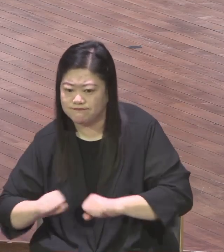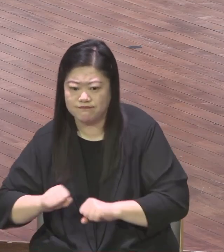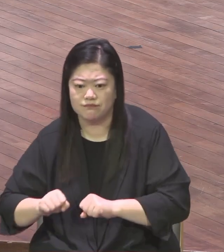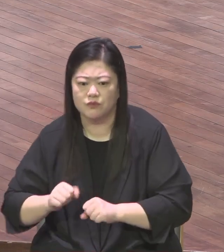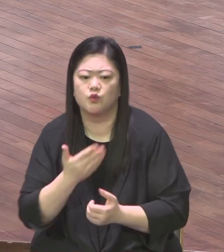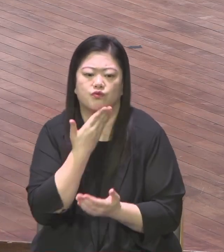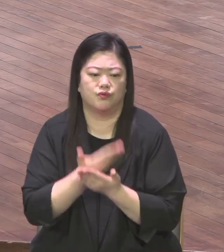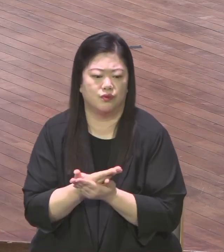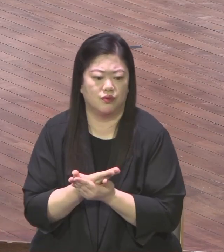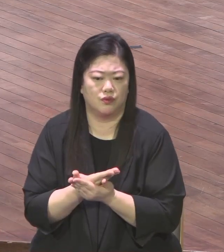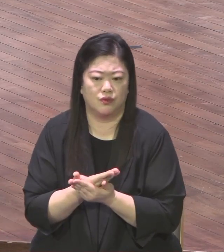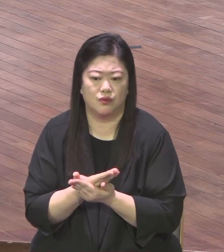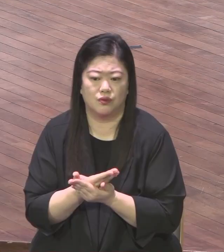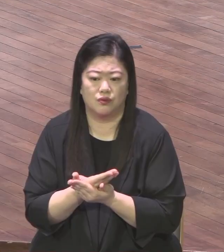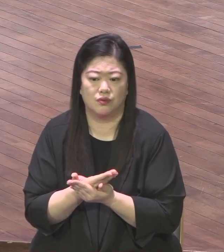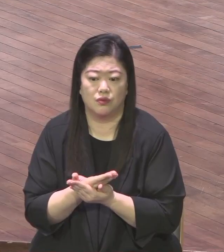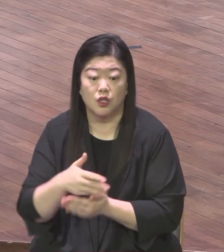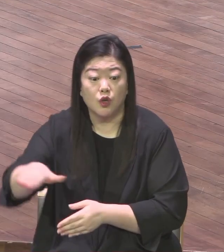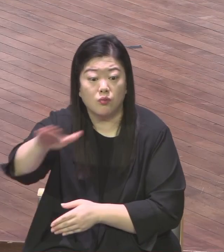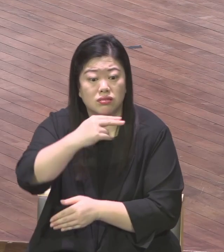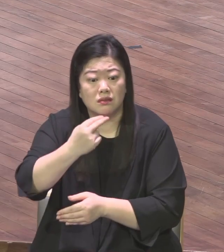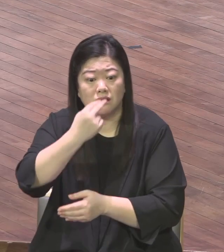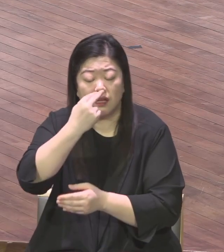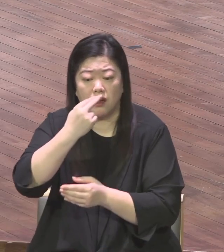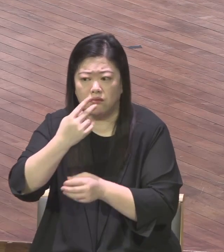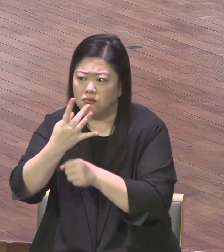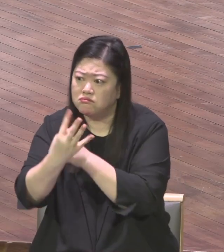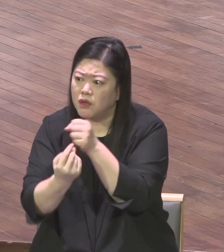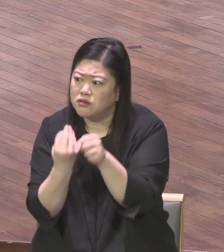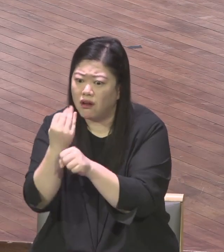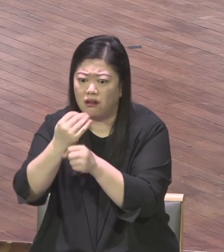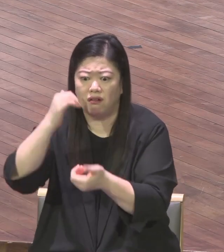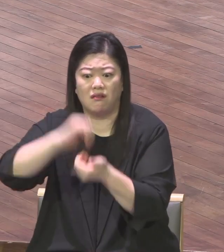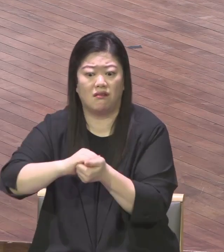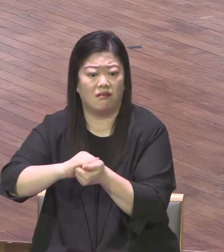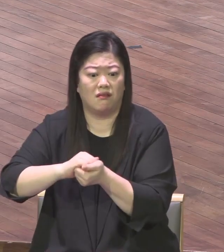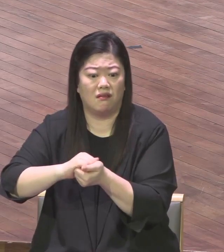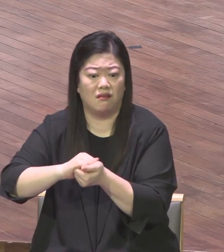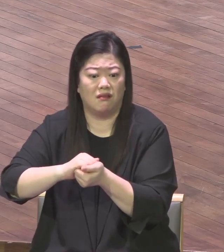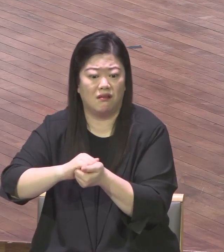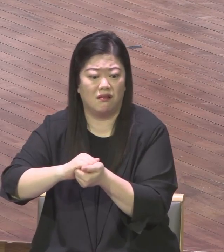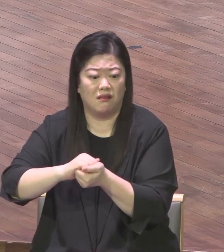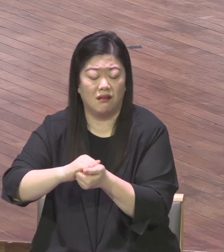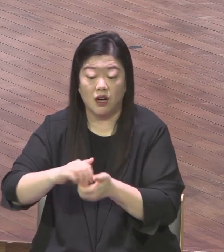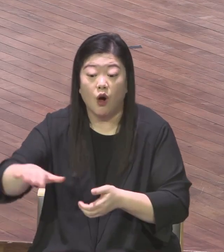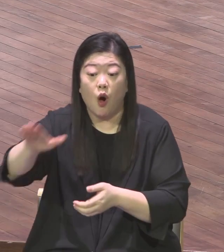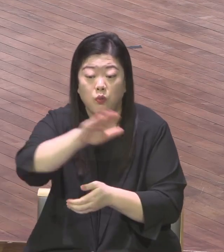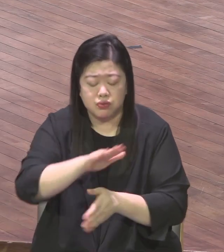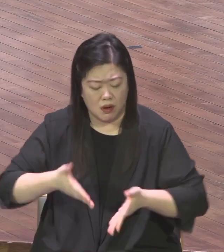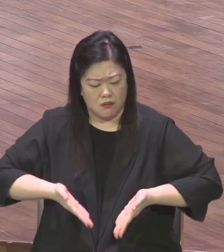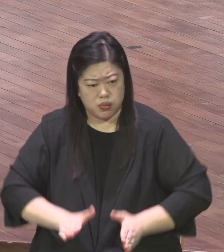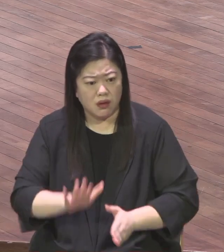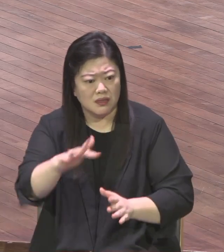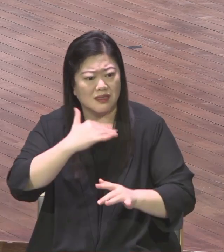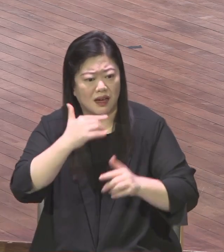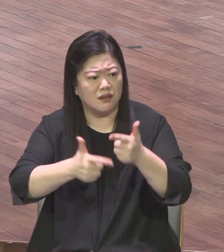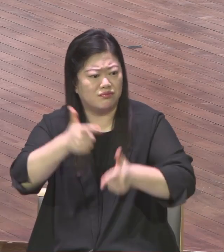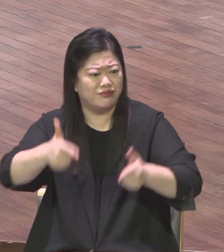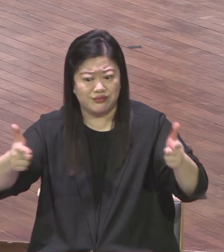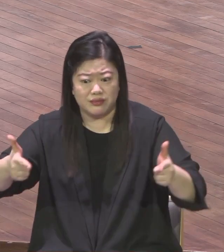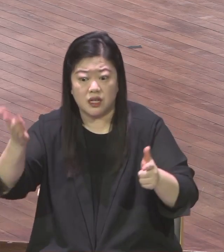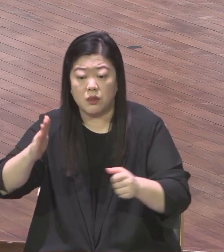우리 모두는요 시한부 인생을 사는 존재잖아요. 왜냐? 올 때는 순수대로 오지만은 갈 때는 순수